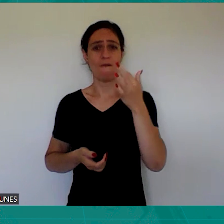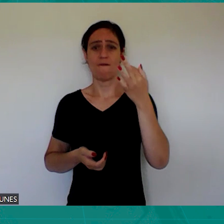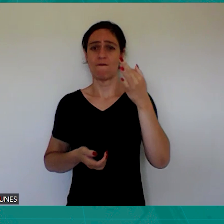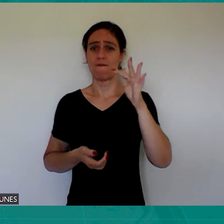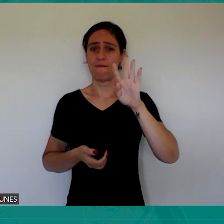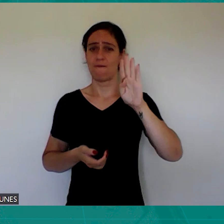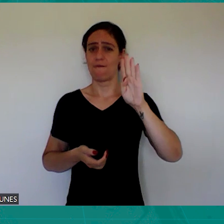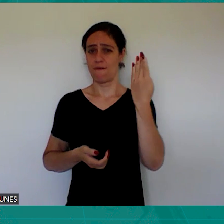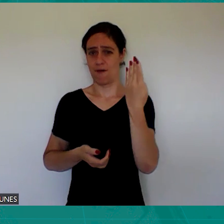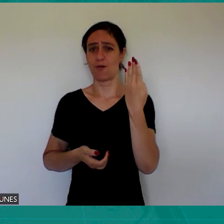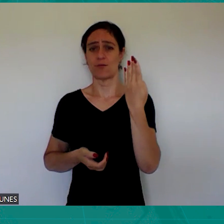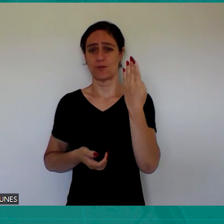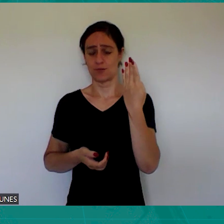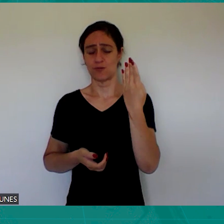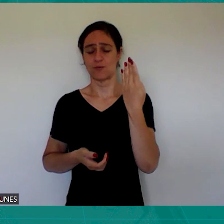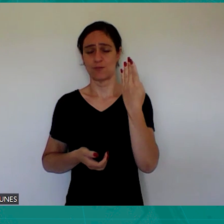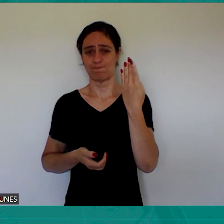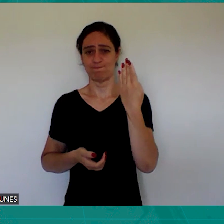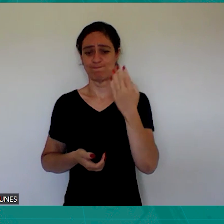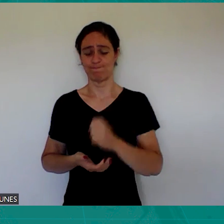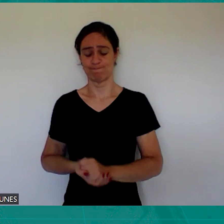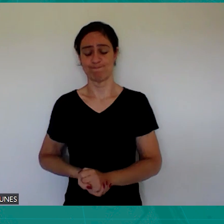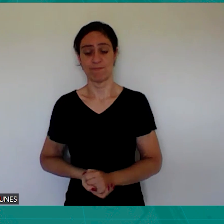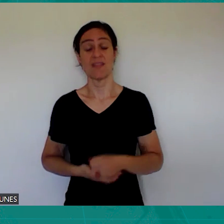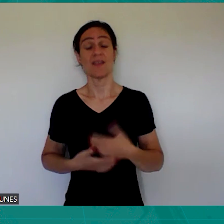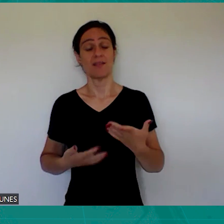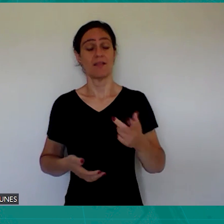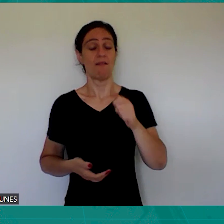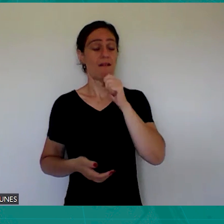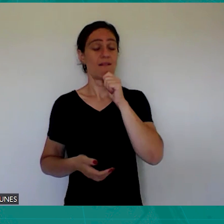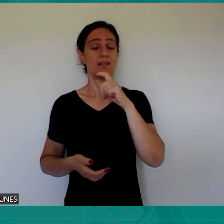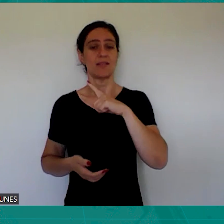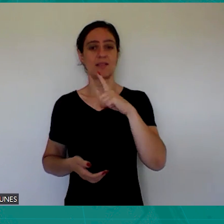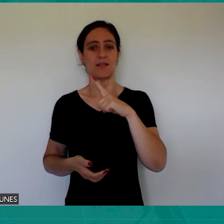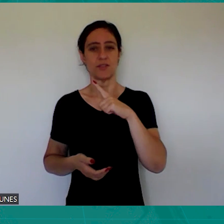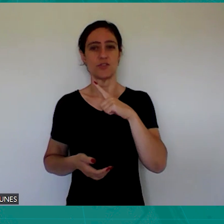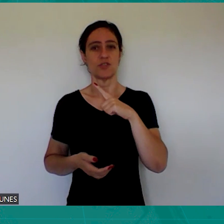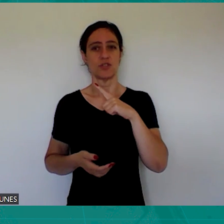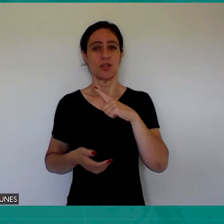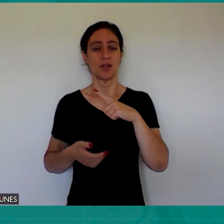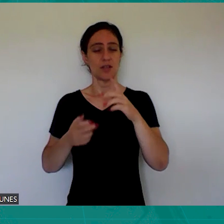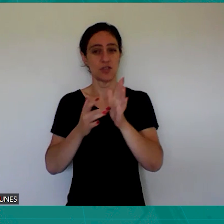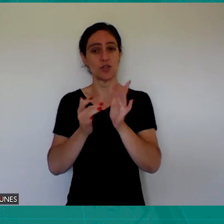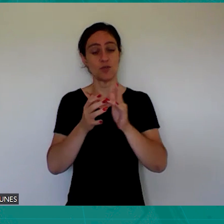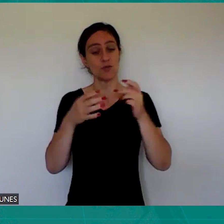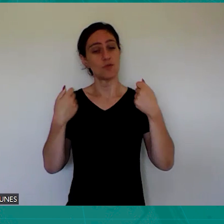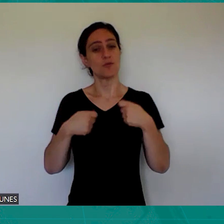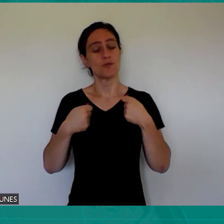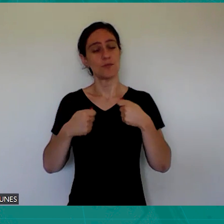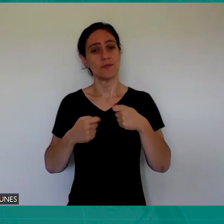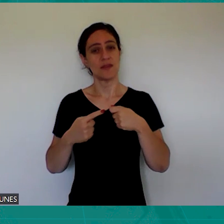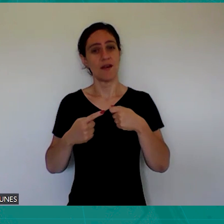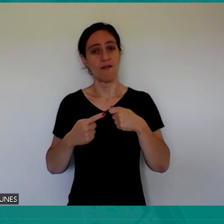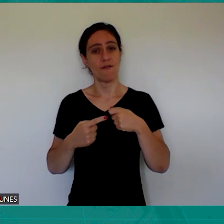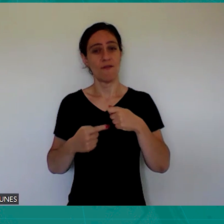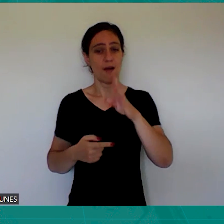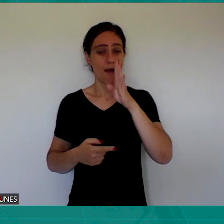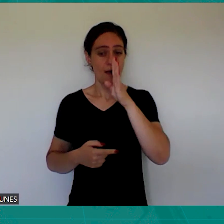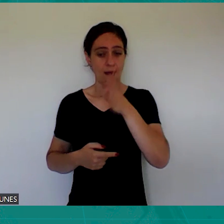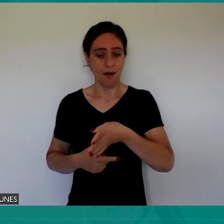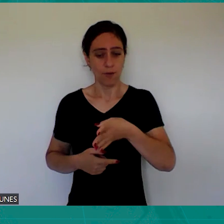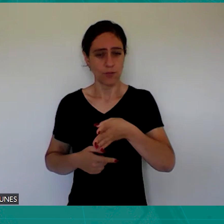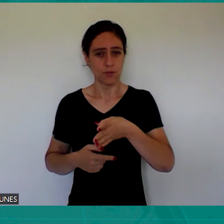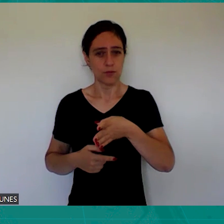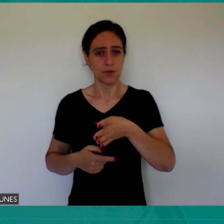irmãos, de ele denunciar o traidor e separar o traidor. E